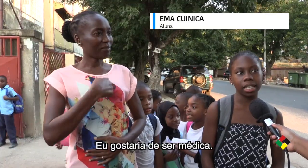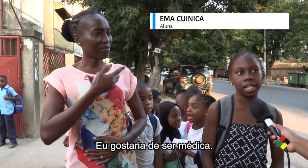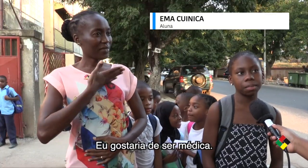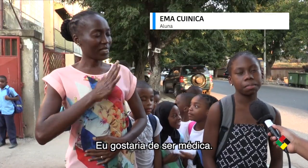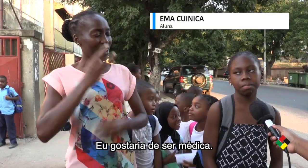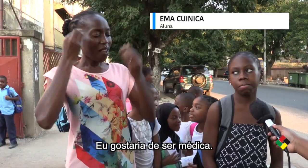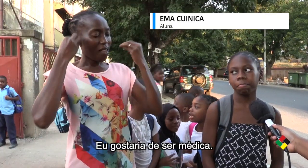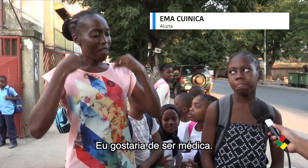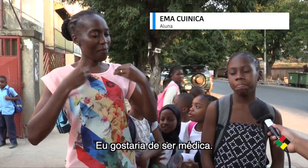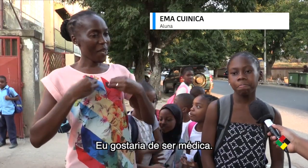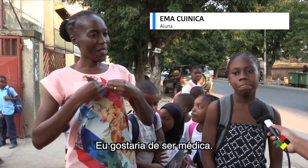médica.